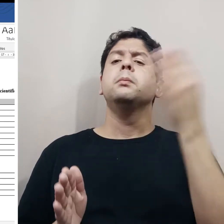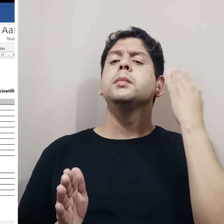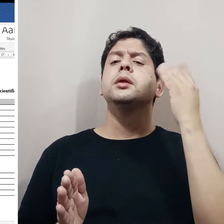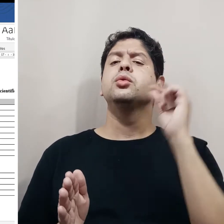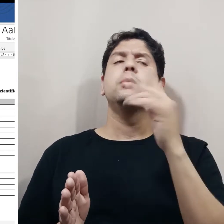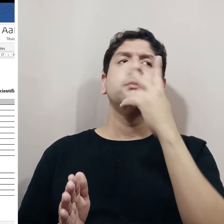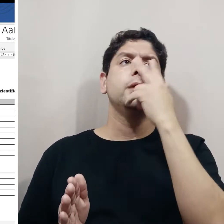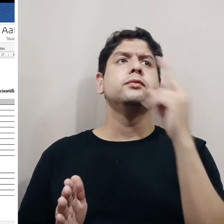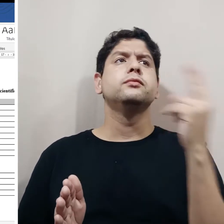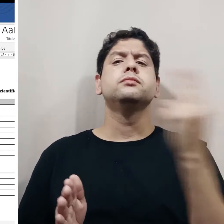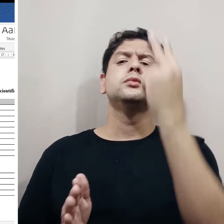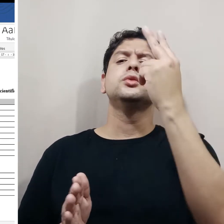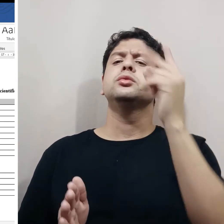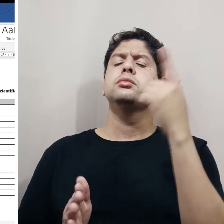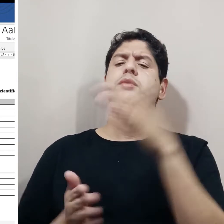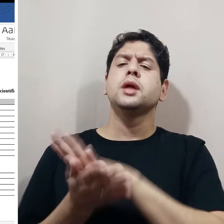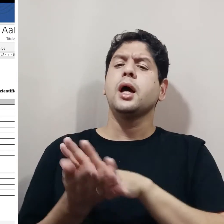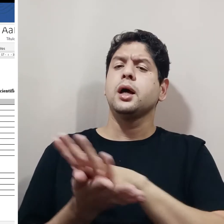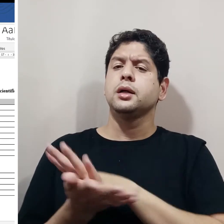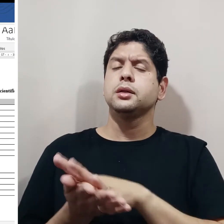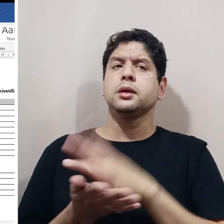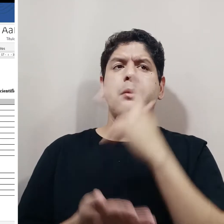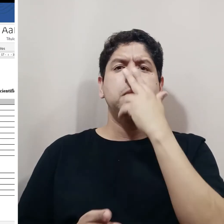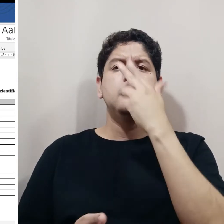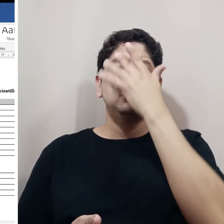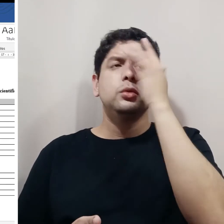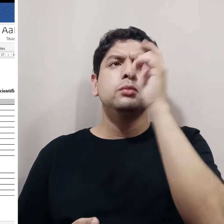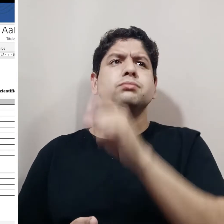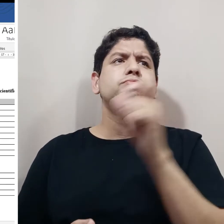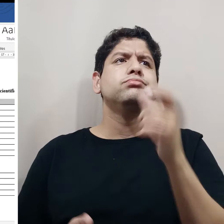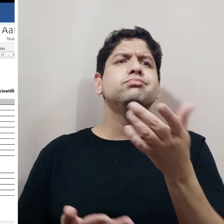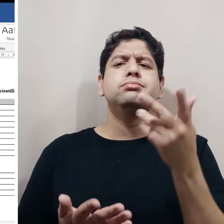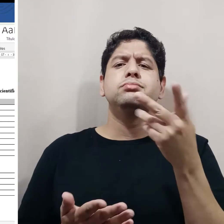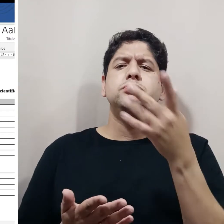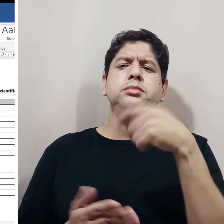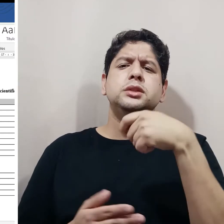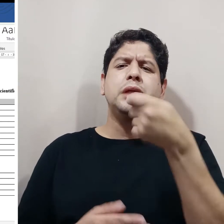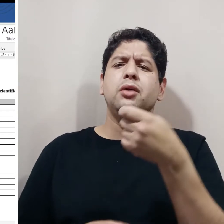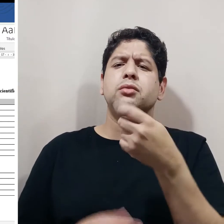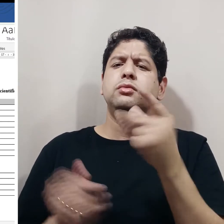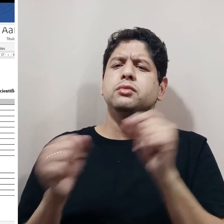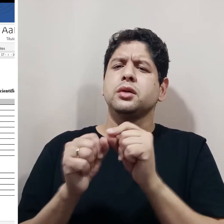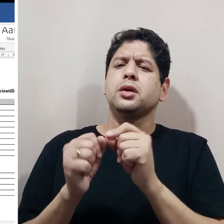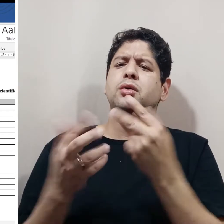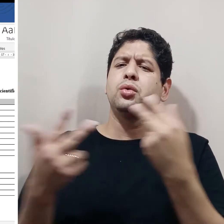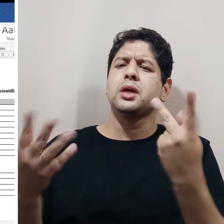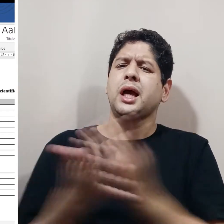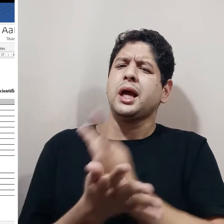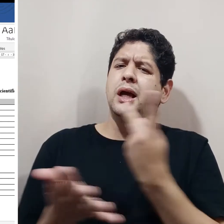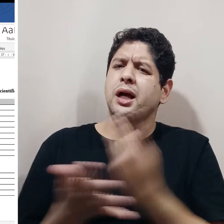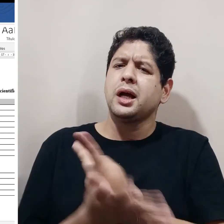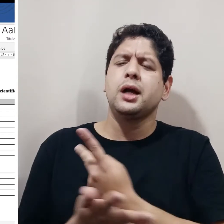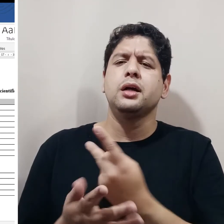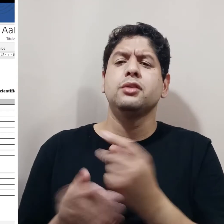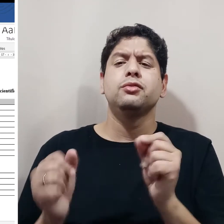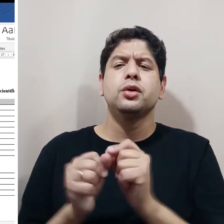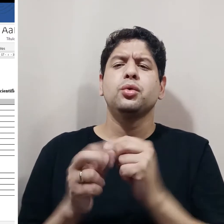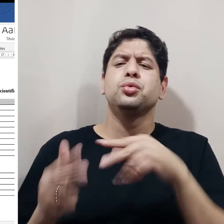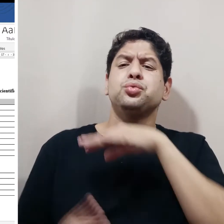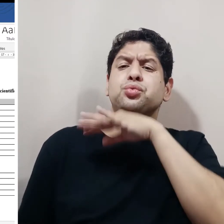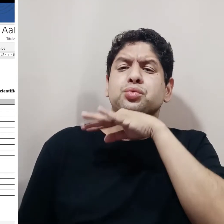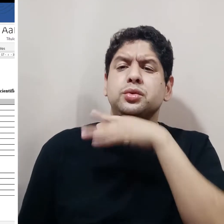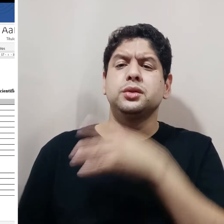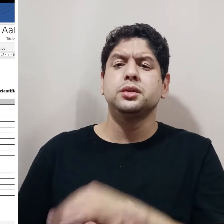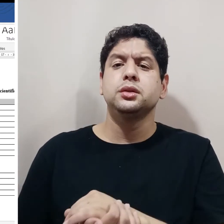ser humano não era valorizado. Muito em função de um pensamento religioso, o ser humano ele era colocado, era